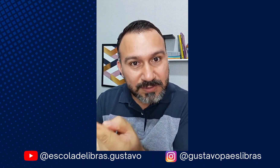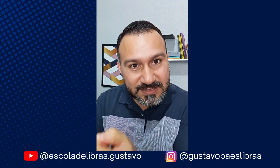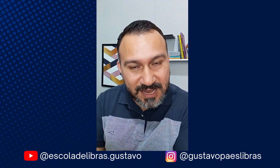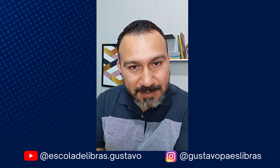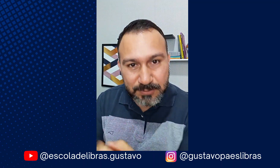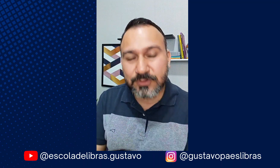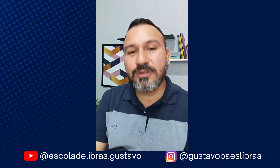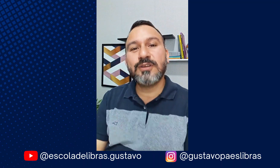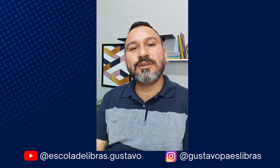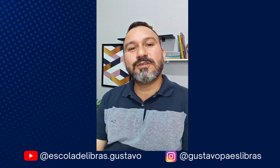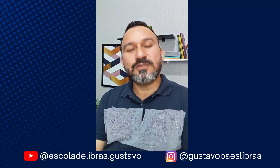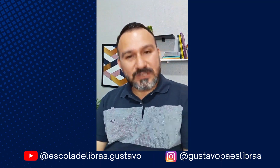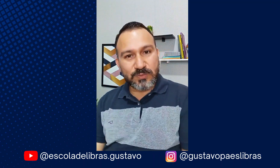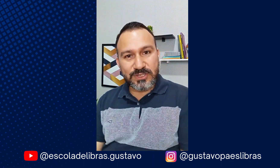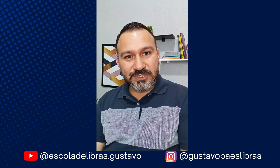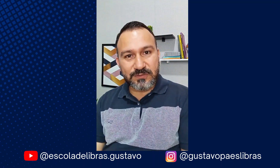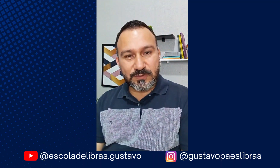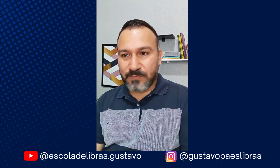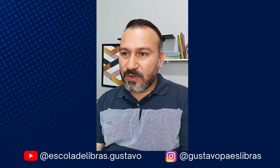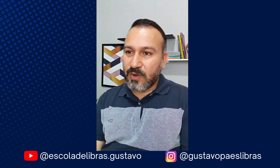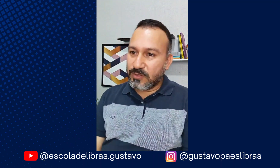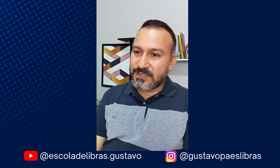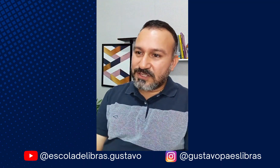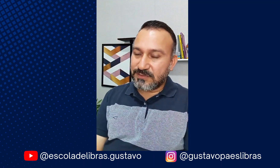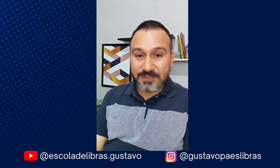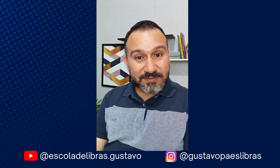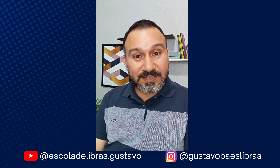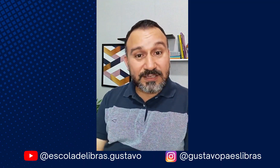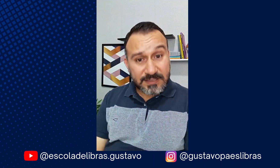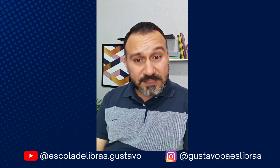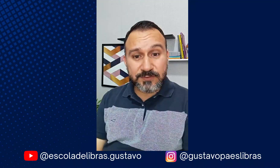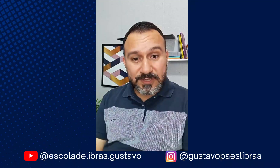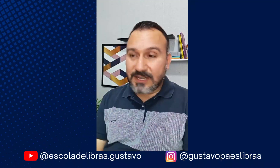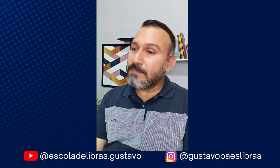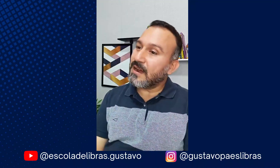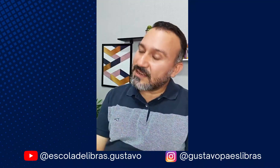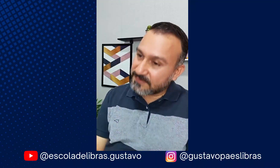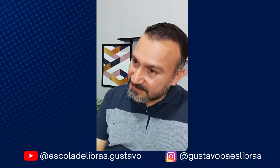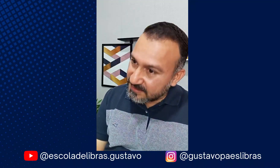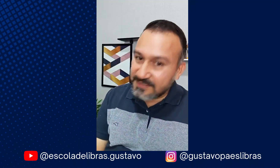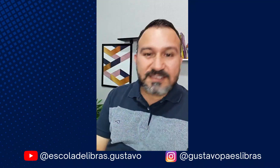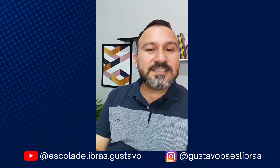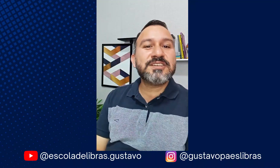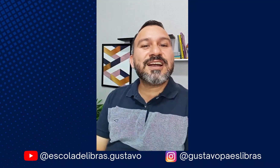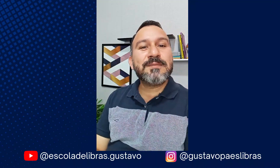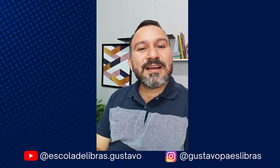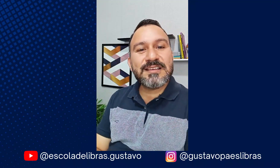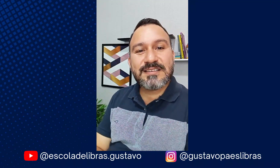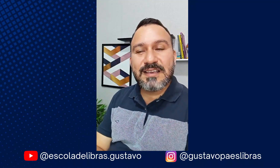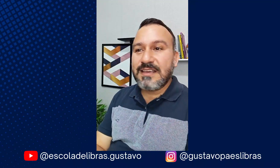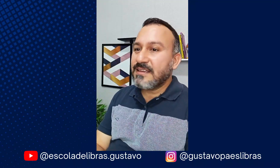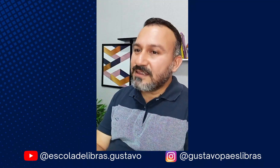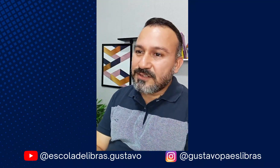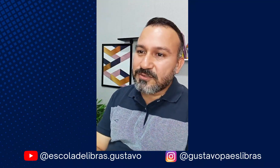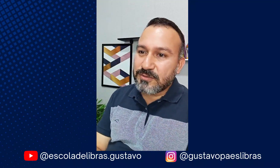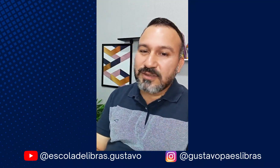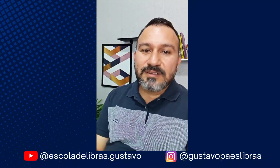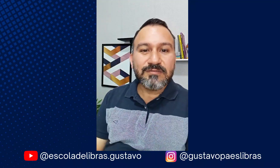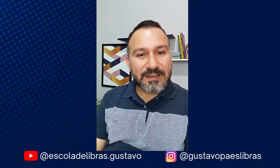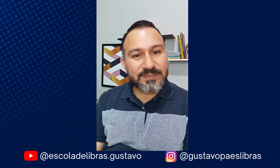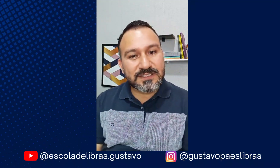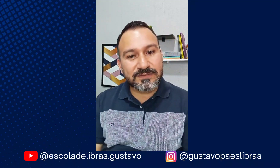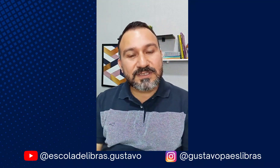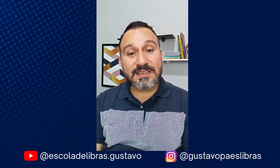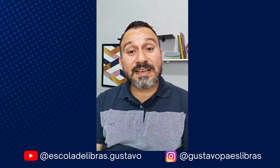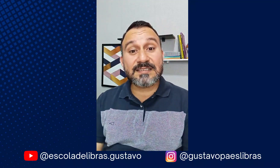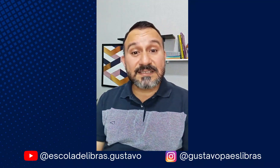muito mais rápido o seu objetivo. Ou seja, você vai ter que se esforçar mais, vai ter que se dedicar mais, e isso